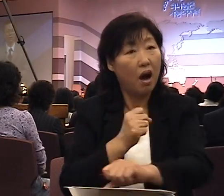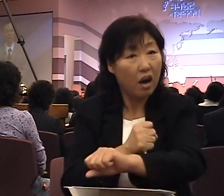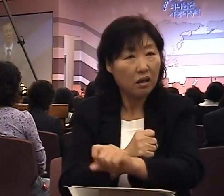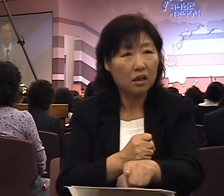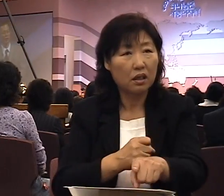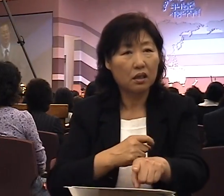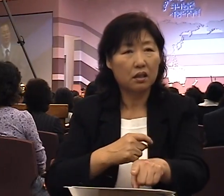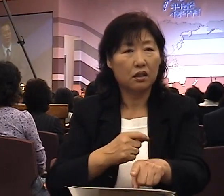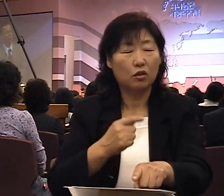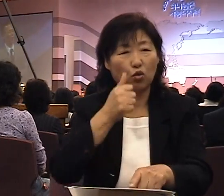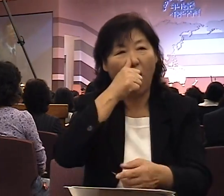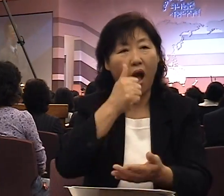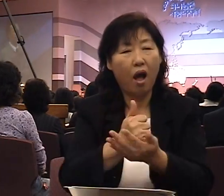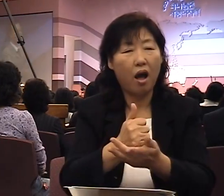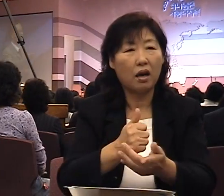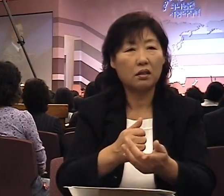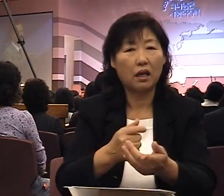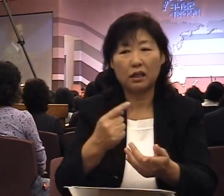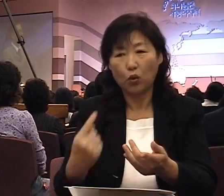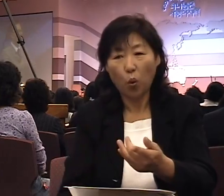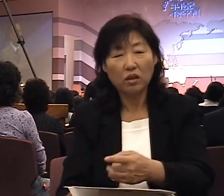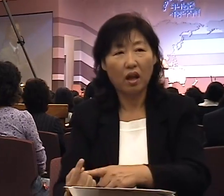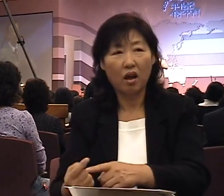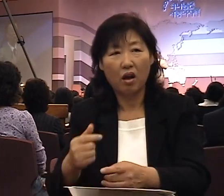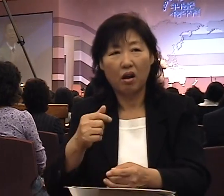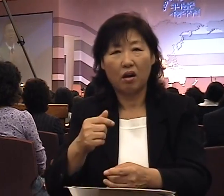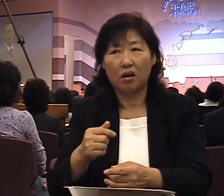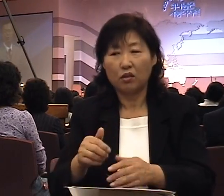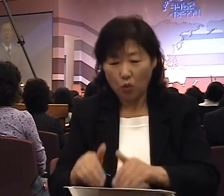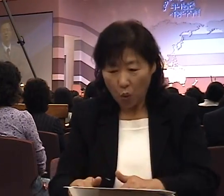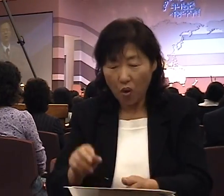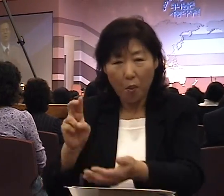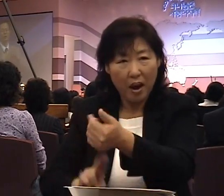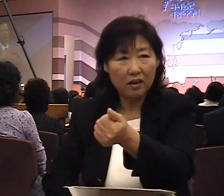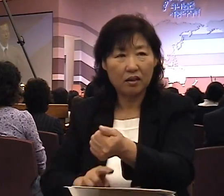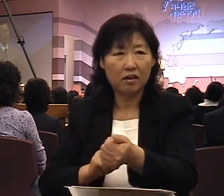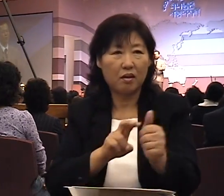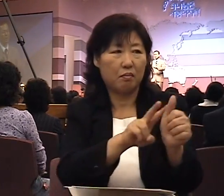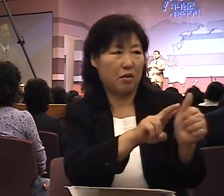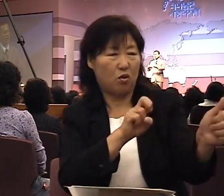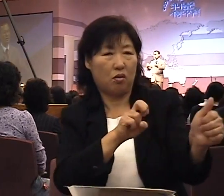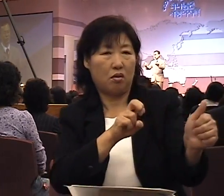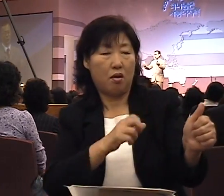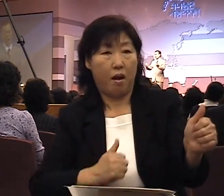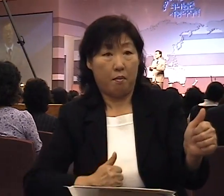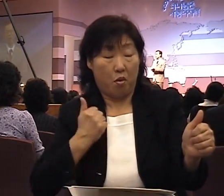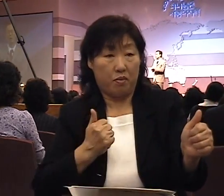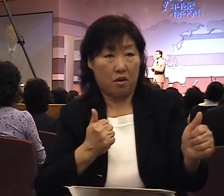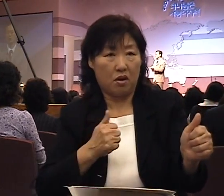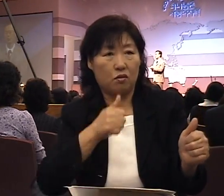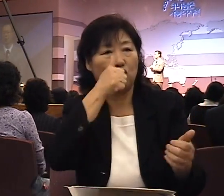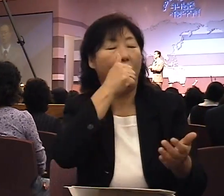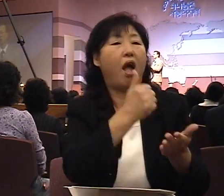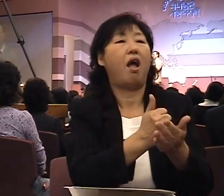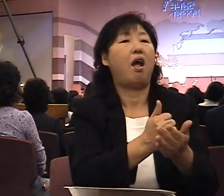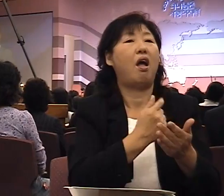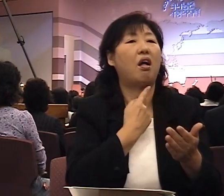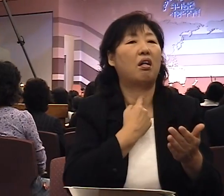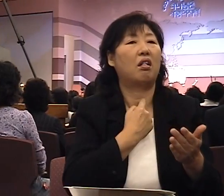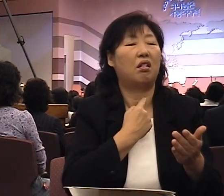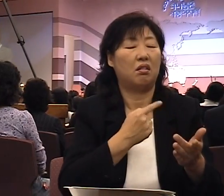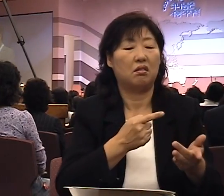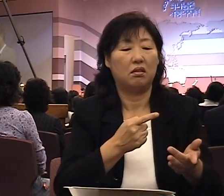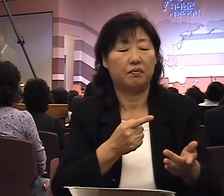자기 동생을 그렇게 완전히 종으로 파는 것, 이거 정말 미움과 분노에서 나오는 죄였습니다. 우리가 다락방 교재에서 보고